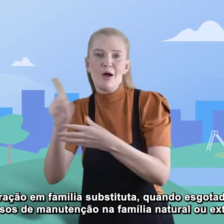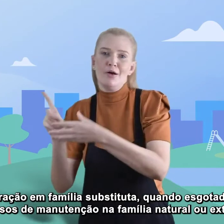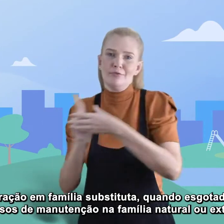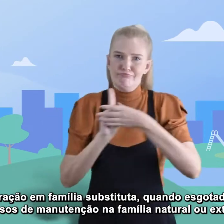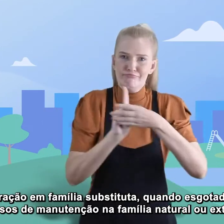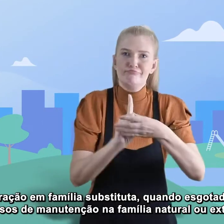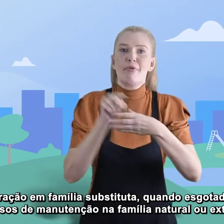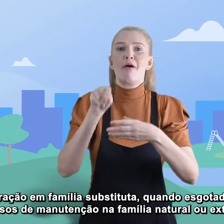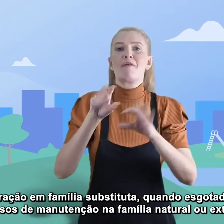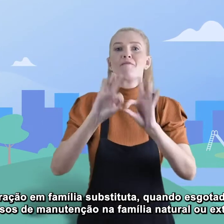extensa.